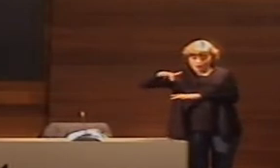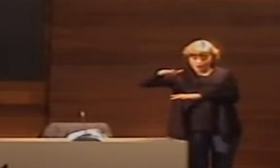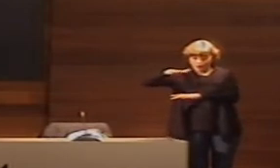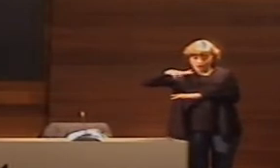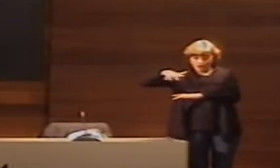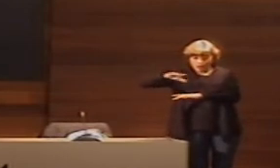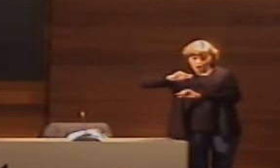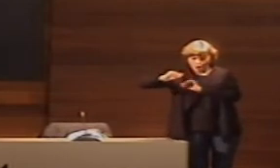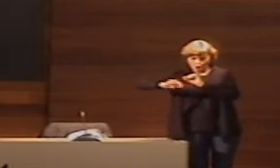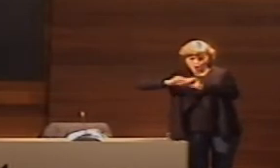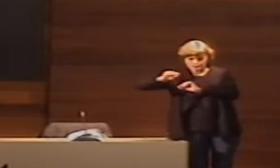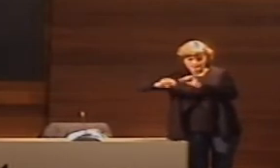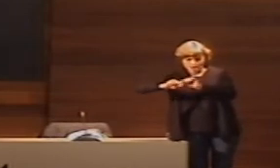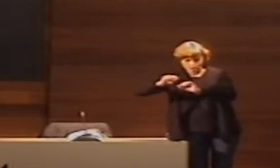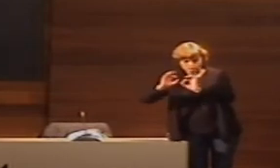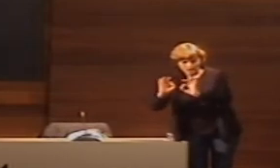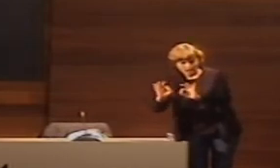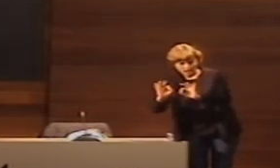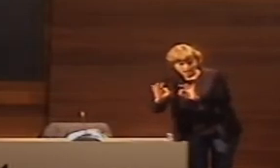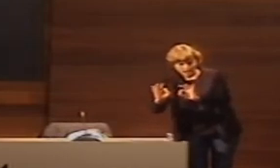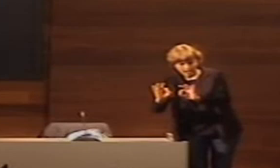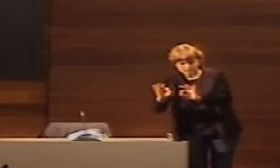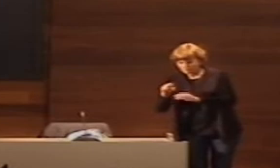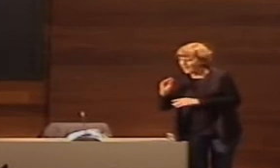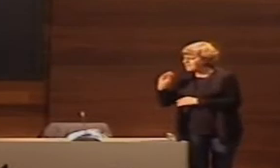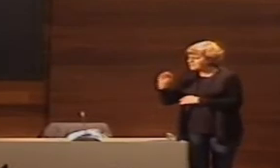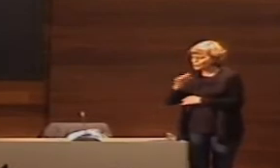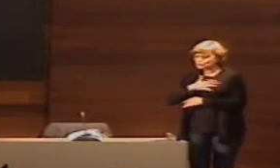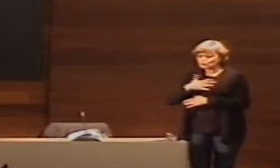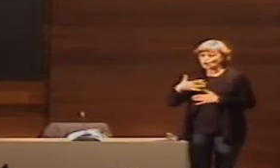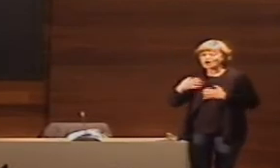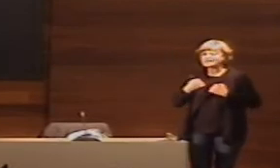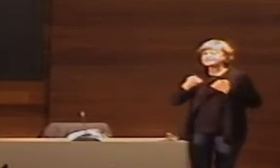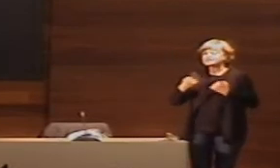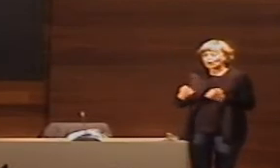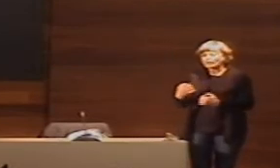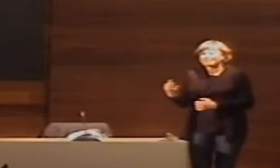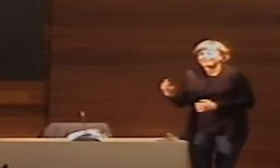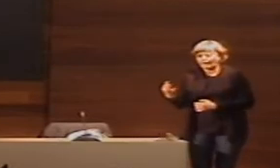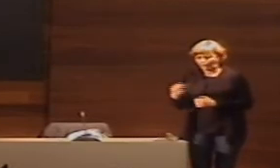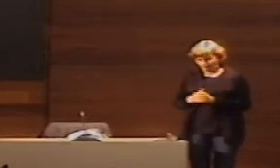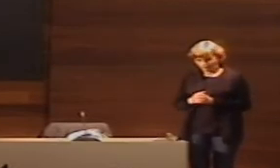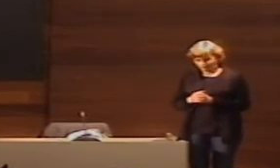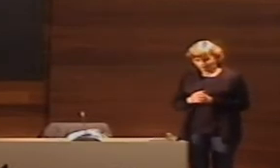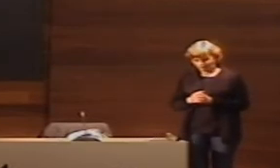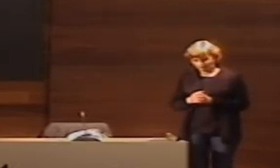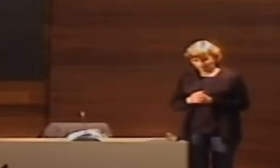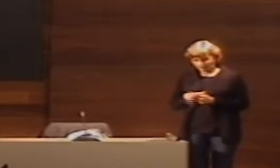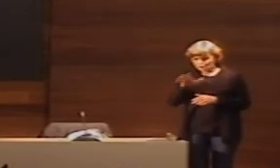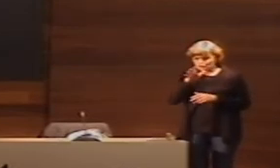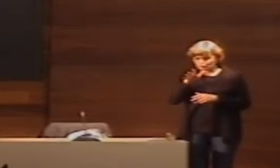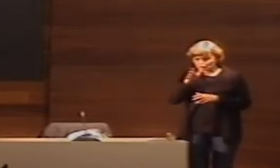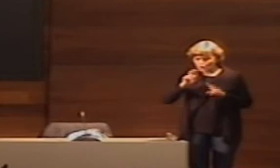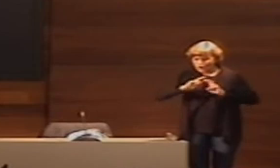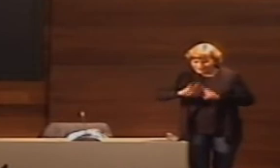que el CO2, pero a la hora de la salud humana, porque eso se podría captar y reutilizar. Yo cuando hablo de reciclar, a mí me parece que sería